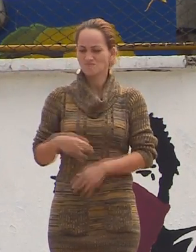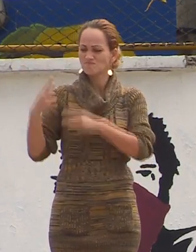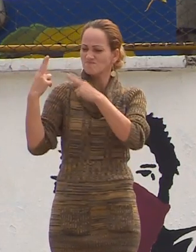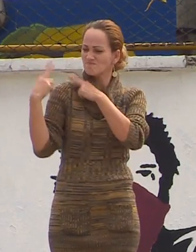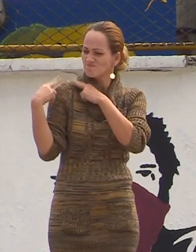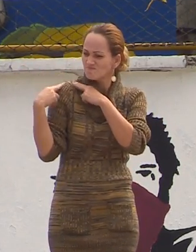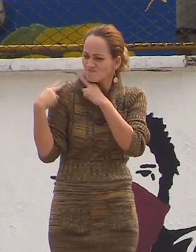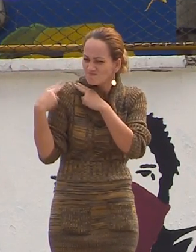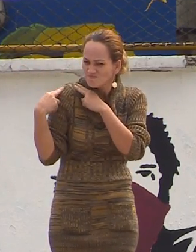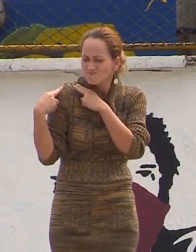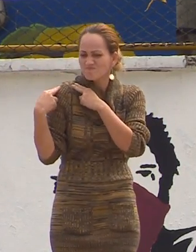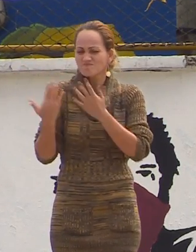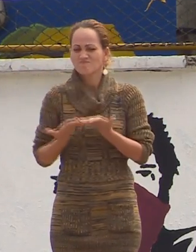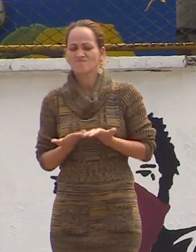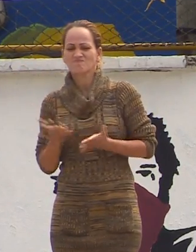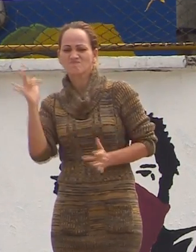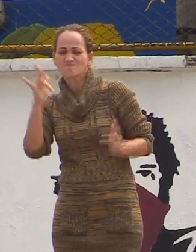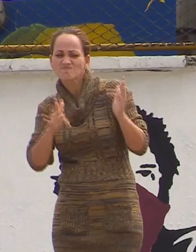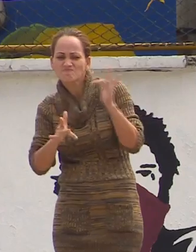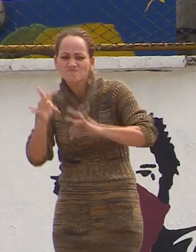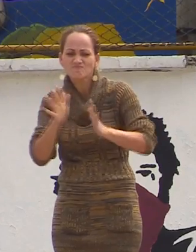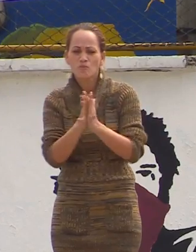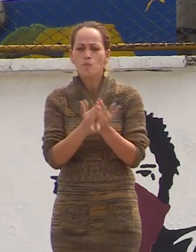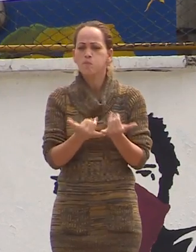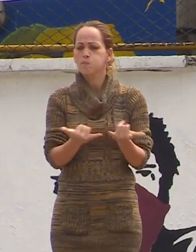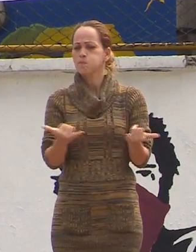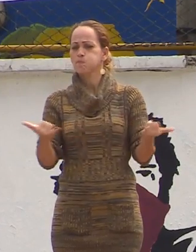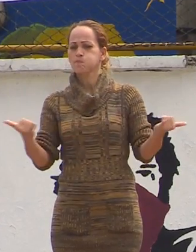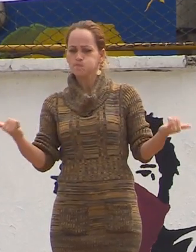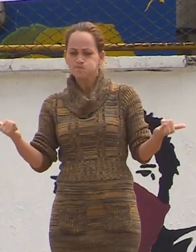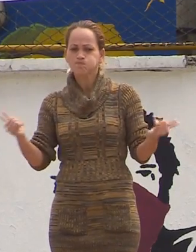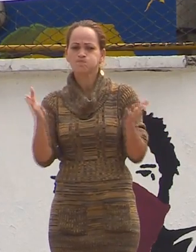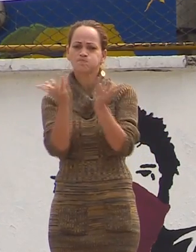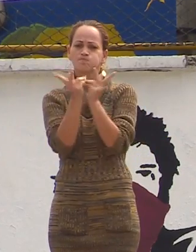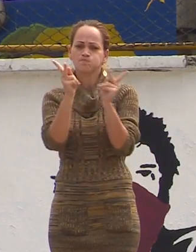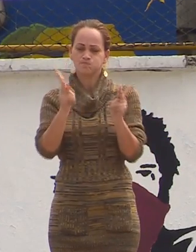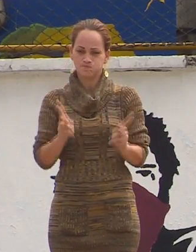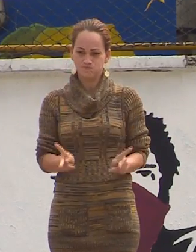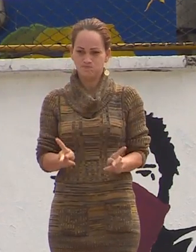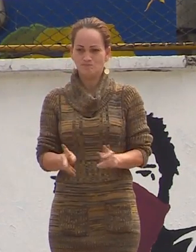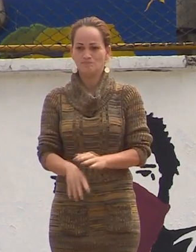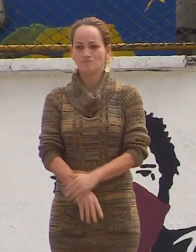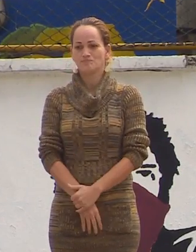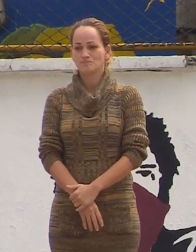la presencia y la existencia de nuestros estudiantes.